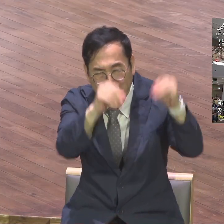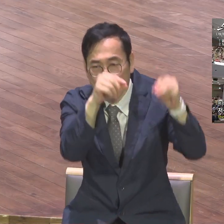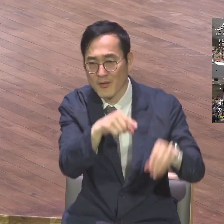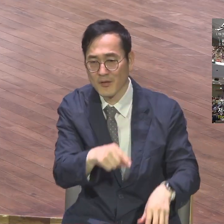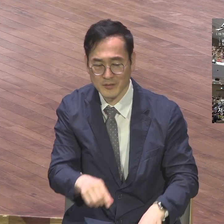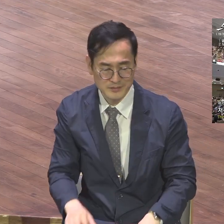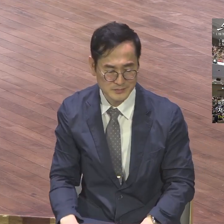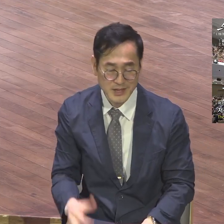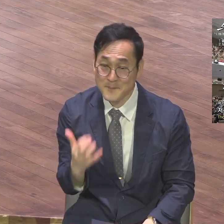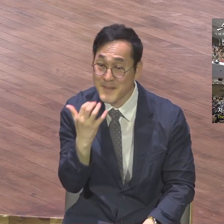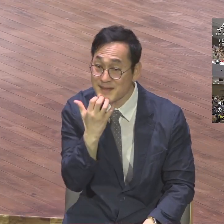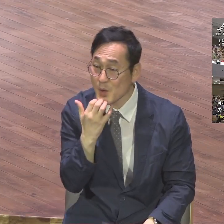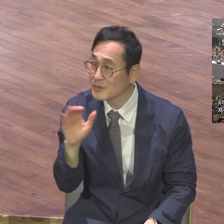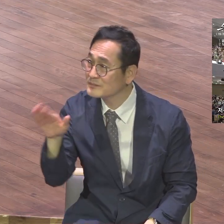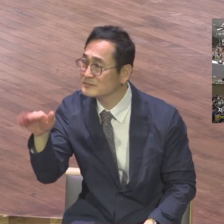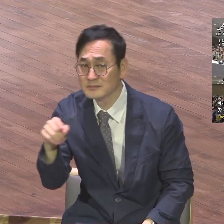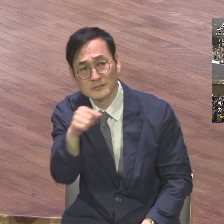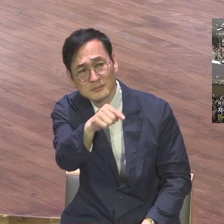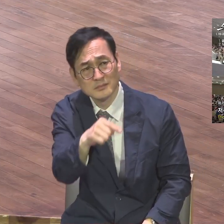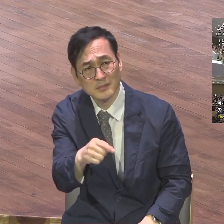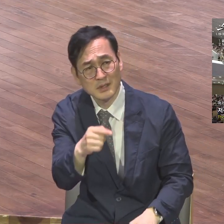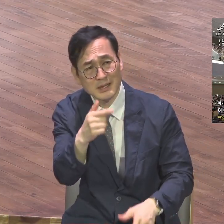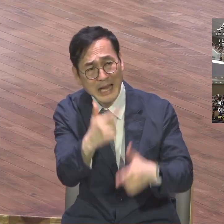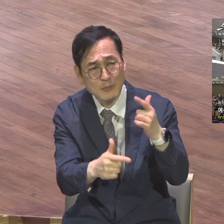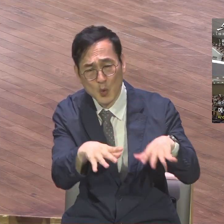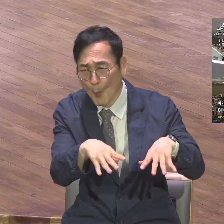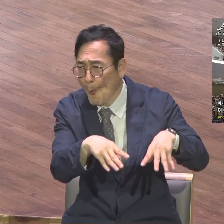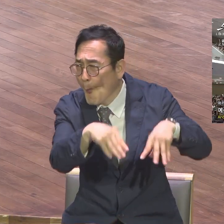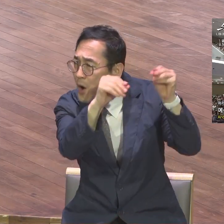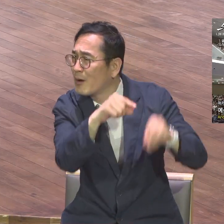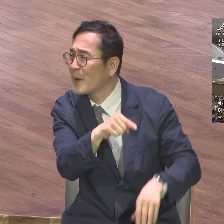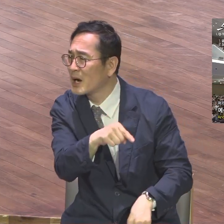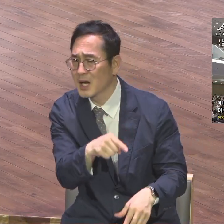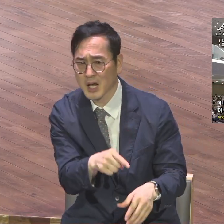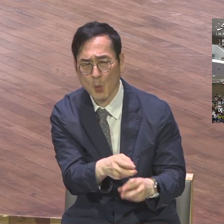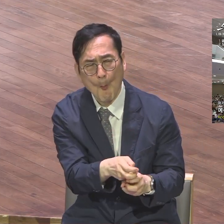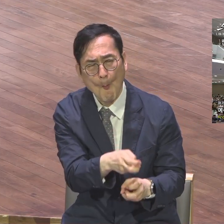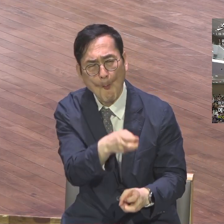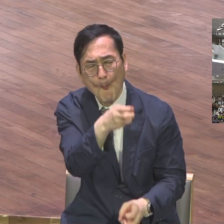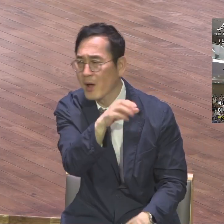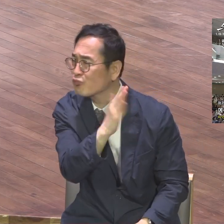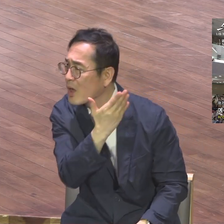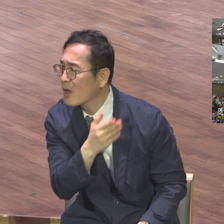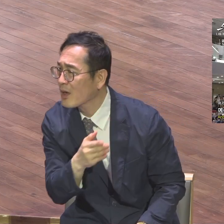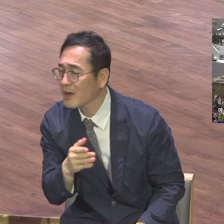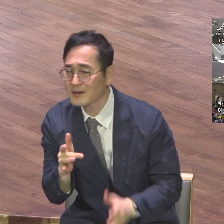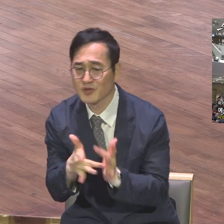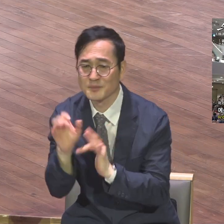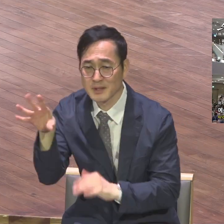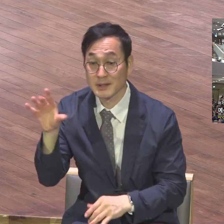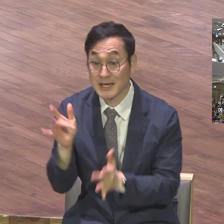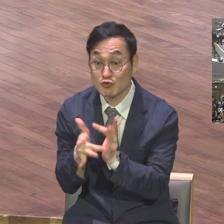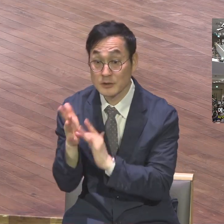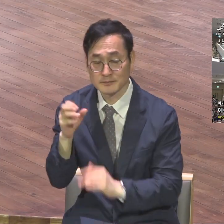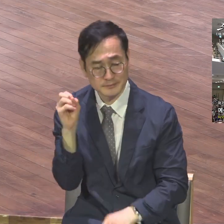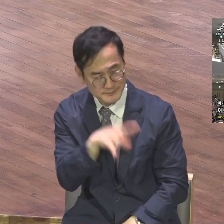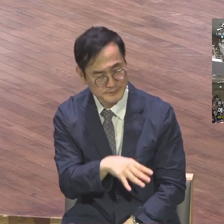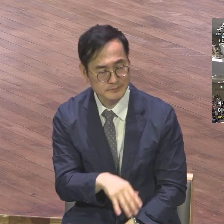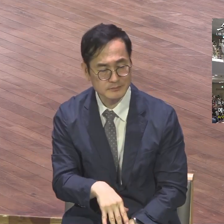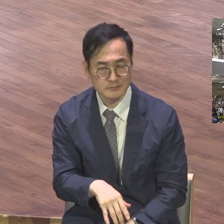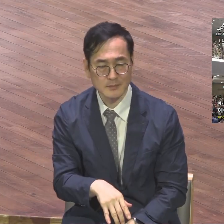보소서 저주하신 무화과나무가 말랐나이다. 예수께서 그들에게 대답하여 이르시되 하나님을